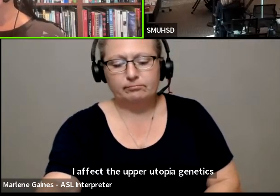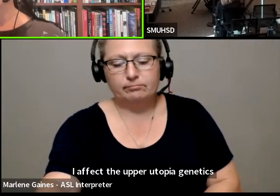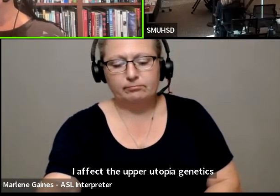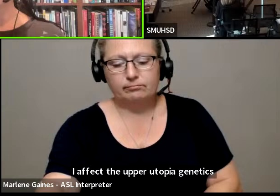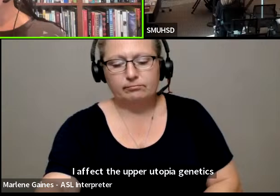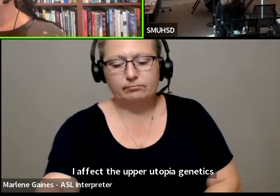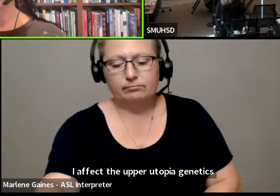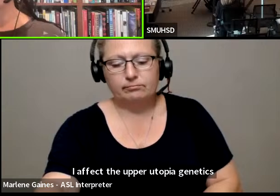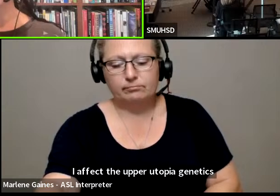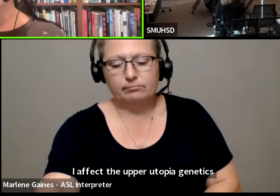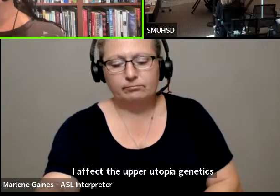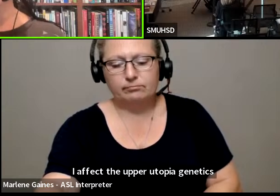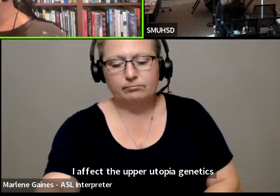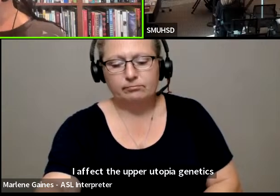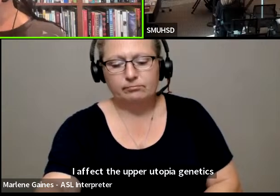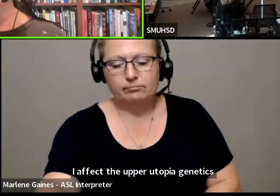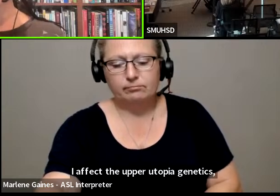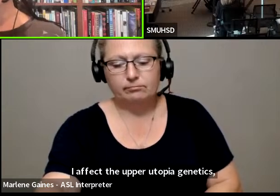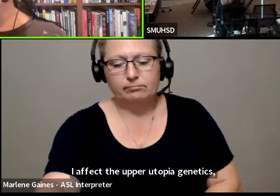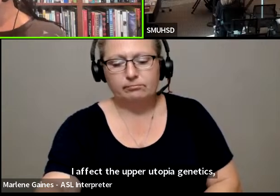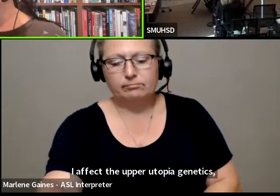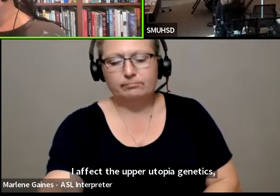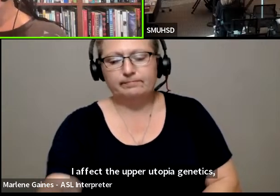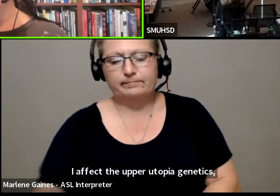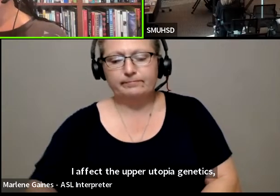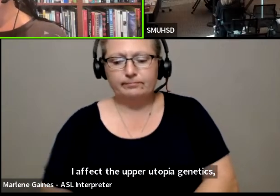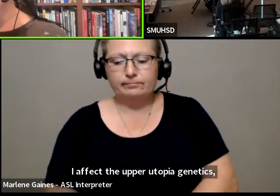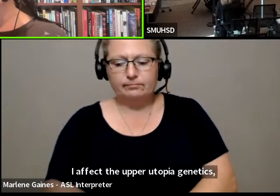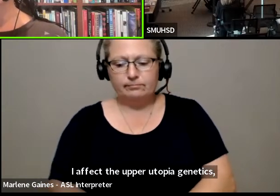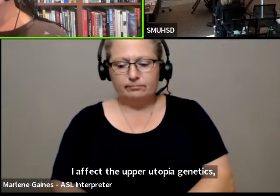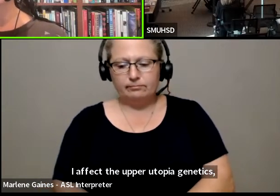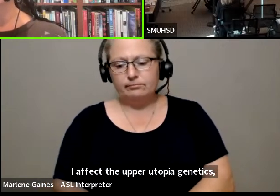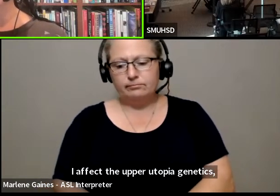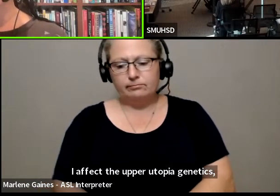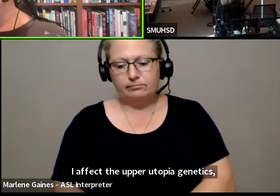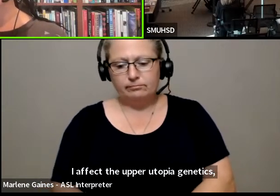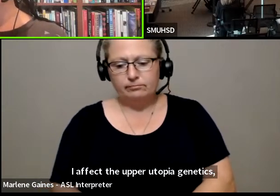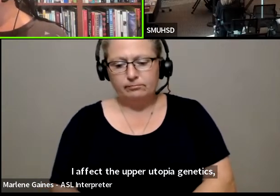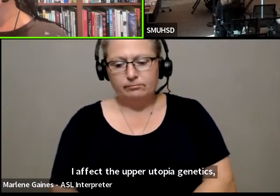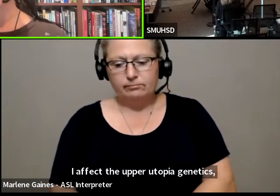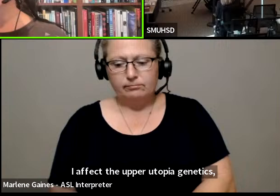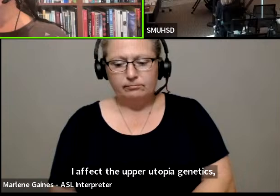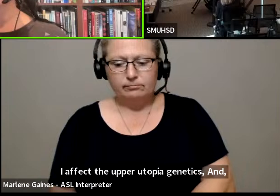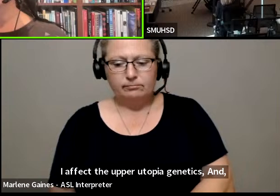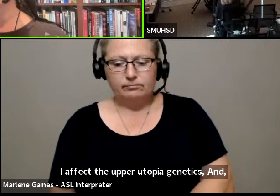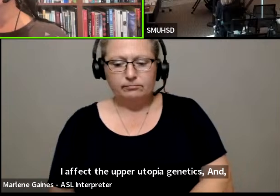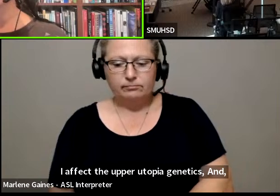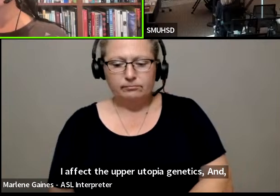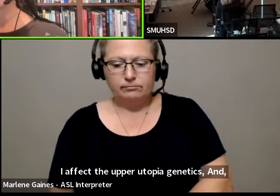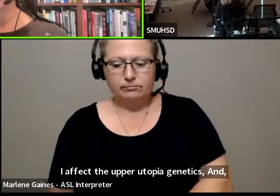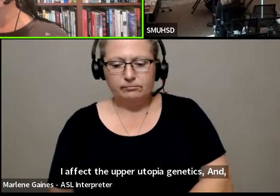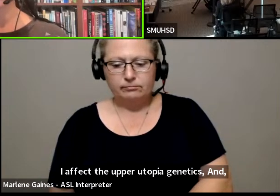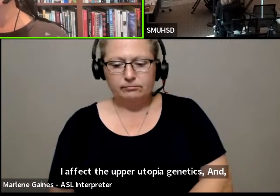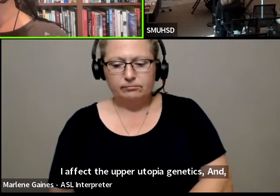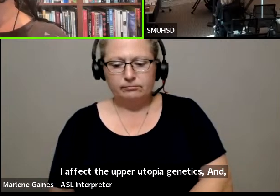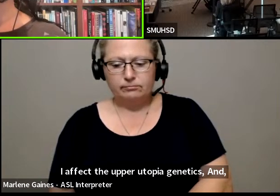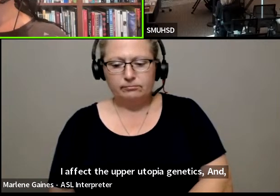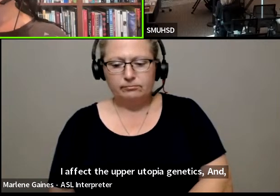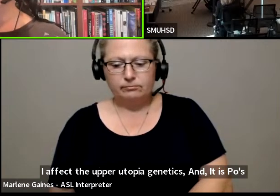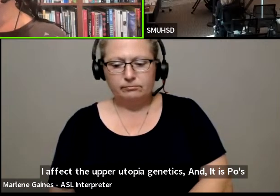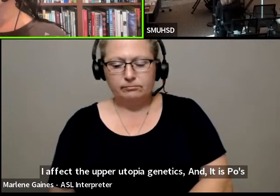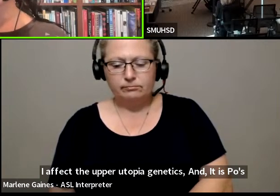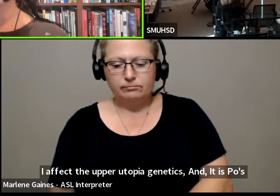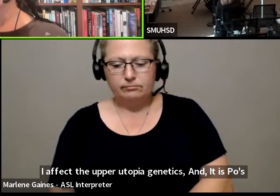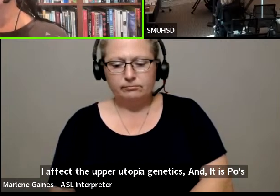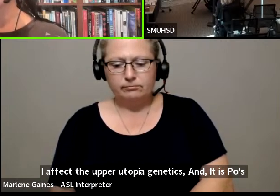segundos verá un icono en forma de globo en la parte inferior de su pantalla. Haga clic en Interpretación de idiomas y después seleccione Español o Spanish. Si